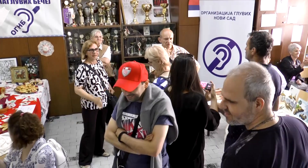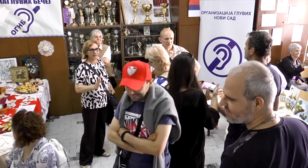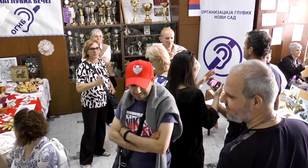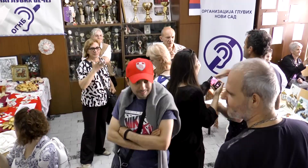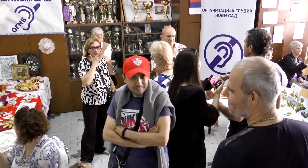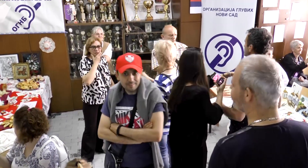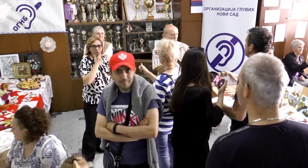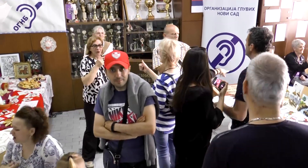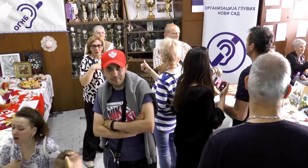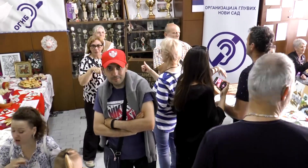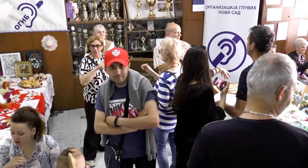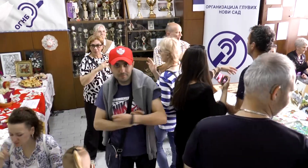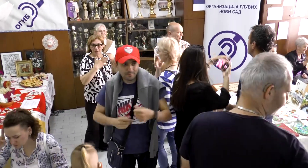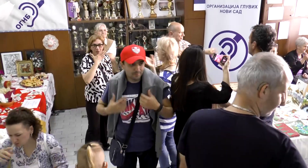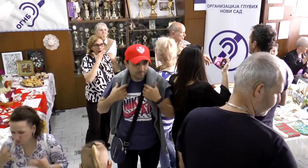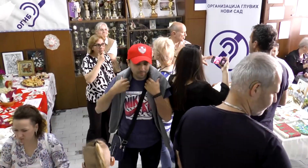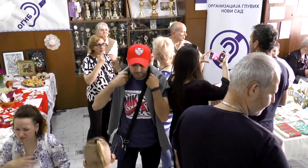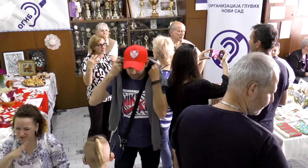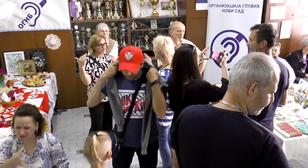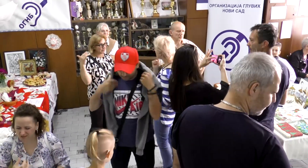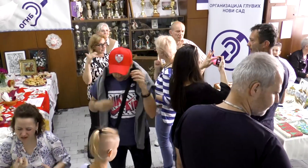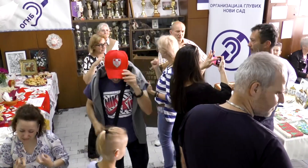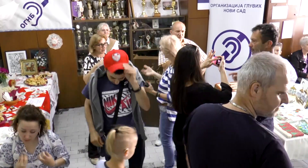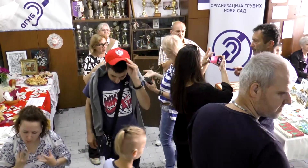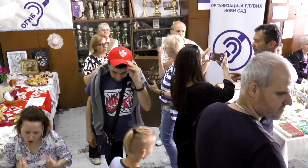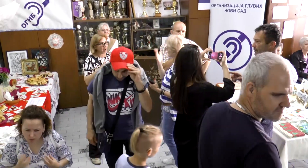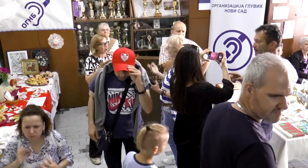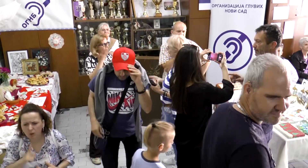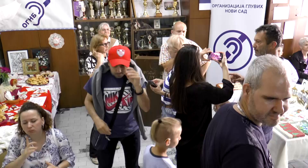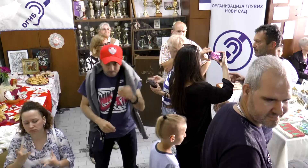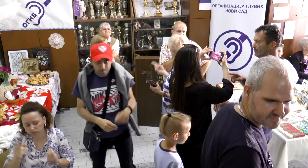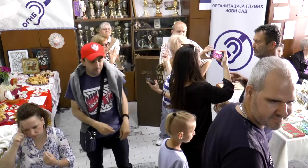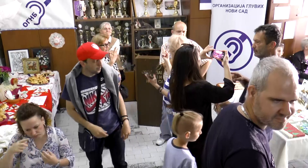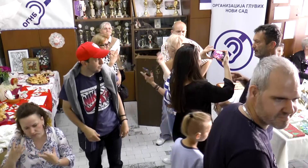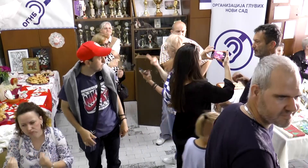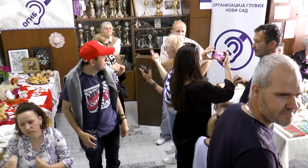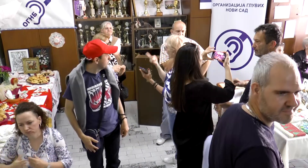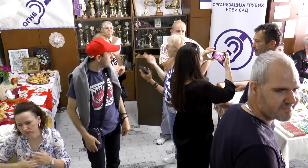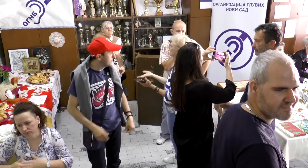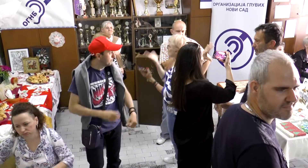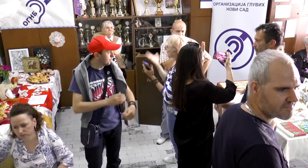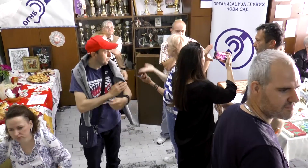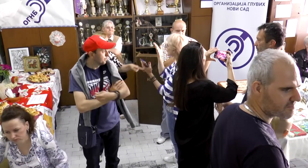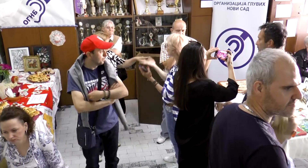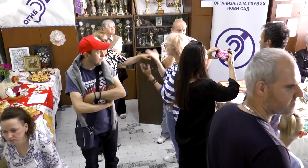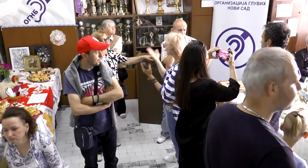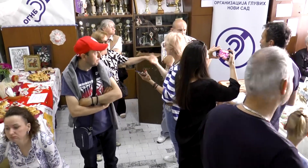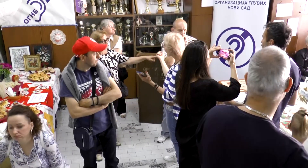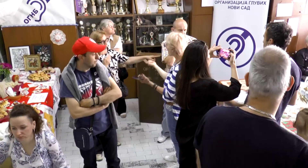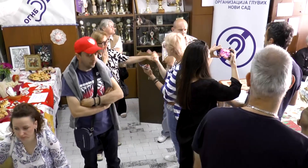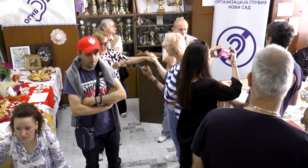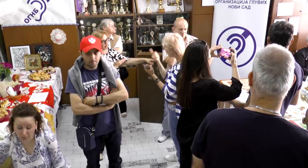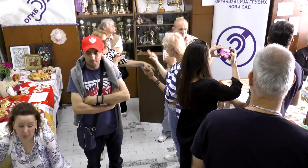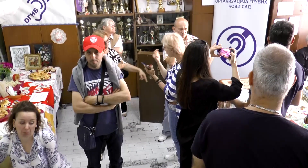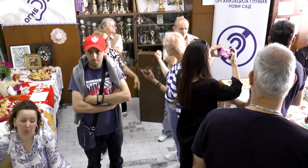kada je reč o nekim problemima, šta je ono što vama, odnosno osobama oštećenog sluha, nedostaje i na kom polju smatrate da bi